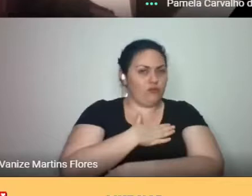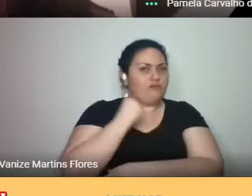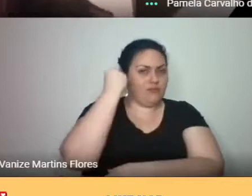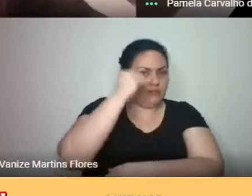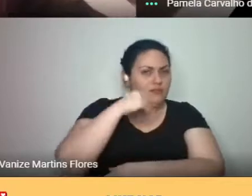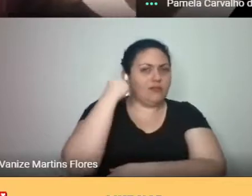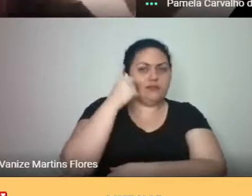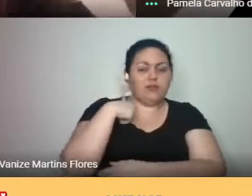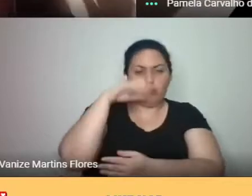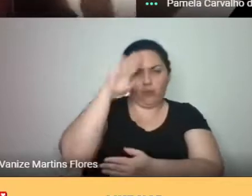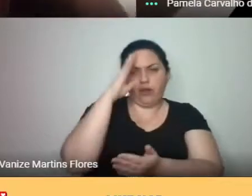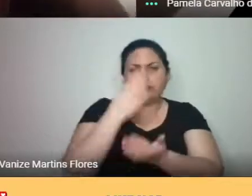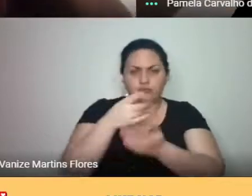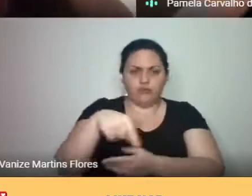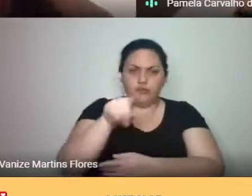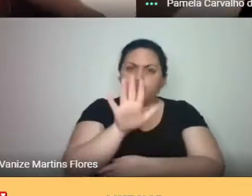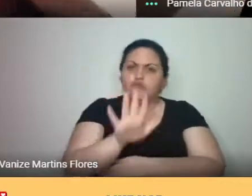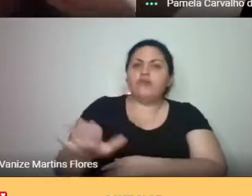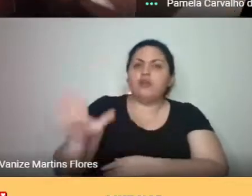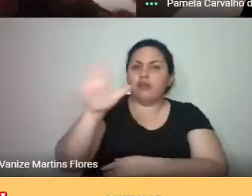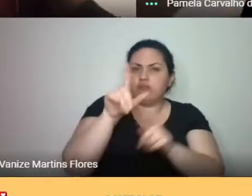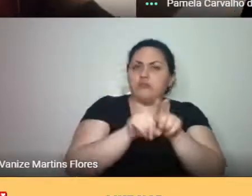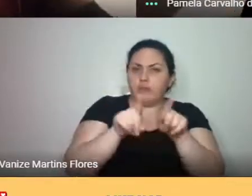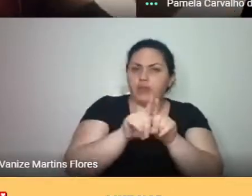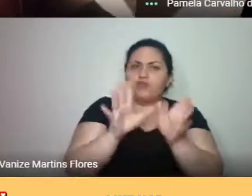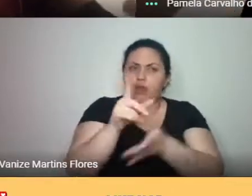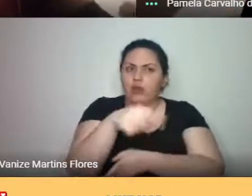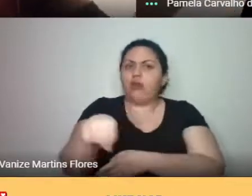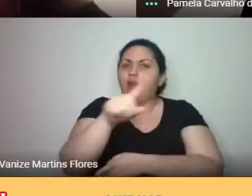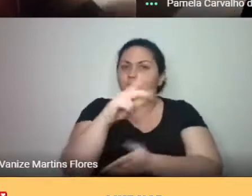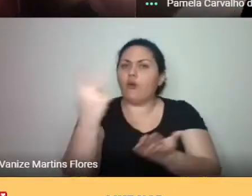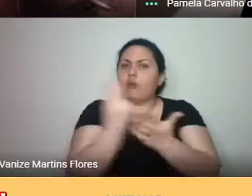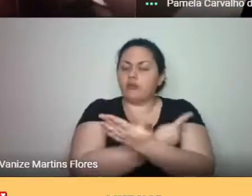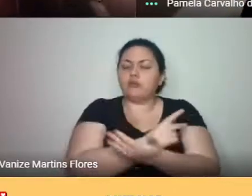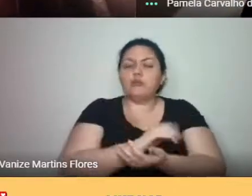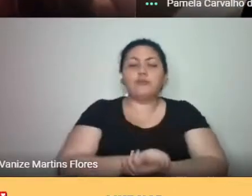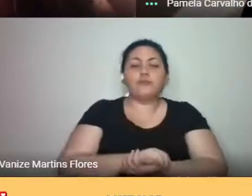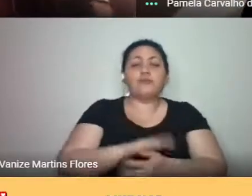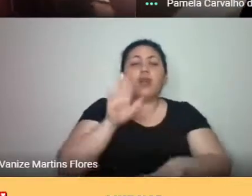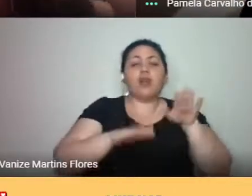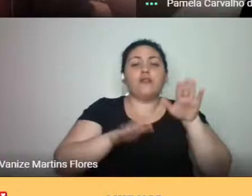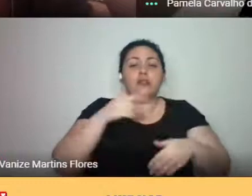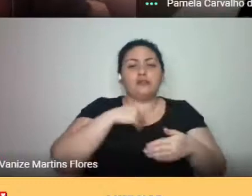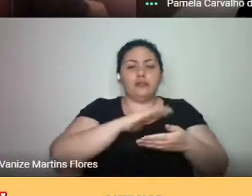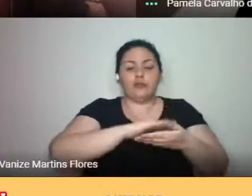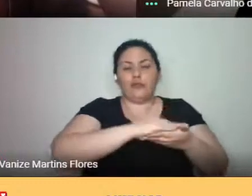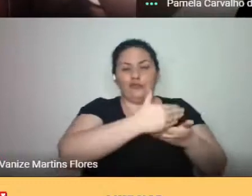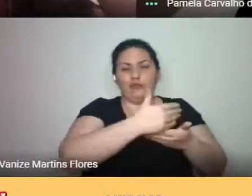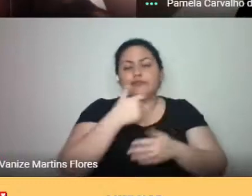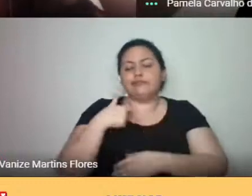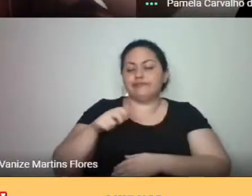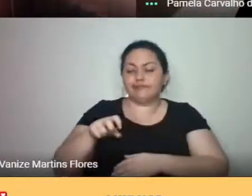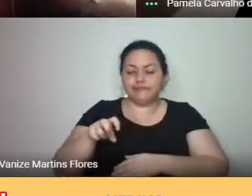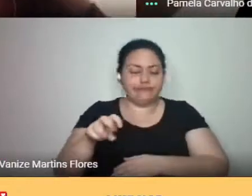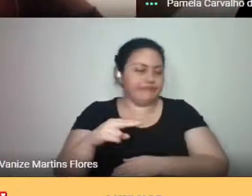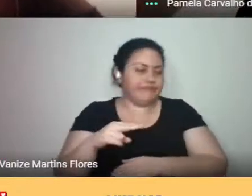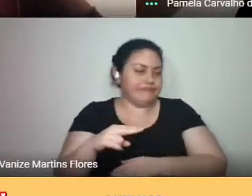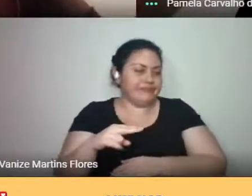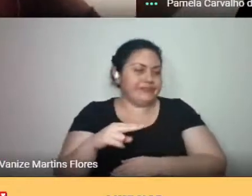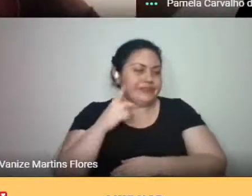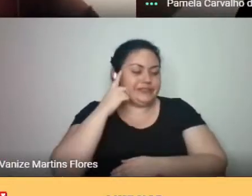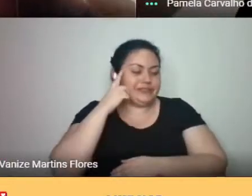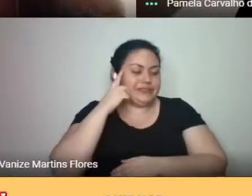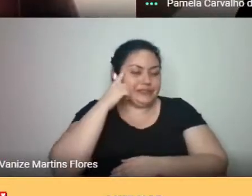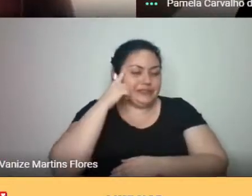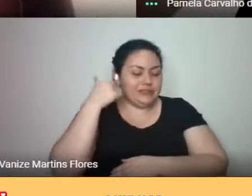de forma geral, também já devem ter vivido. A gente passa por ali, olha o computador, e aí vem aquela sensação, eu preciso fazer isso